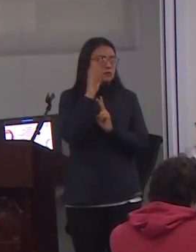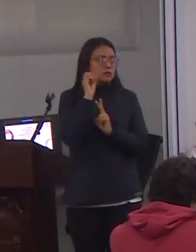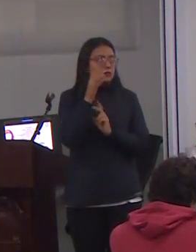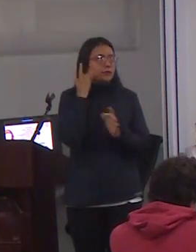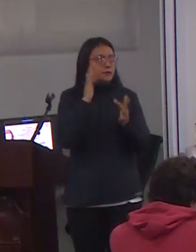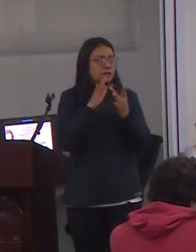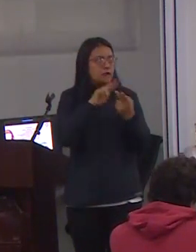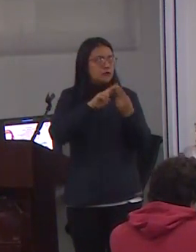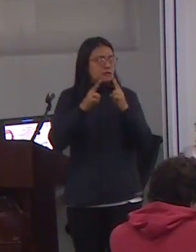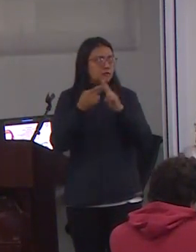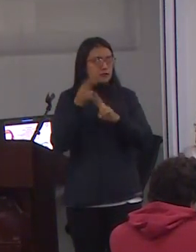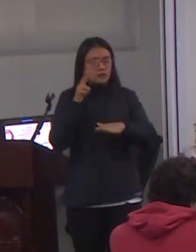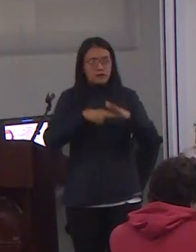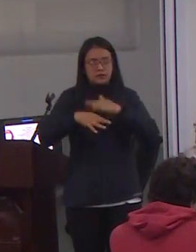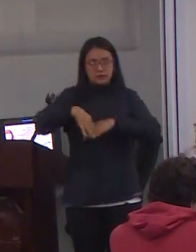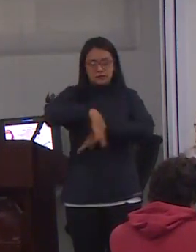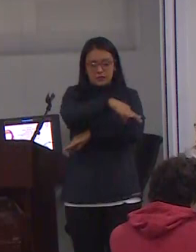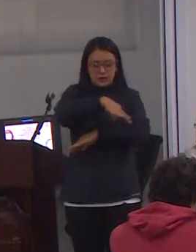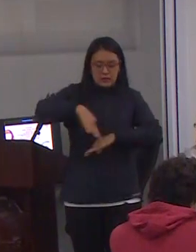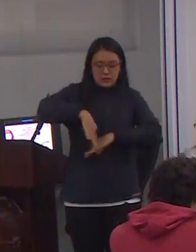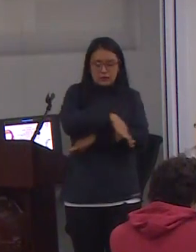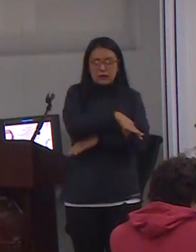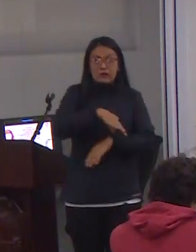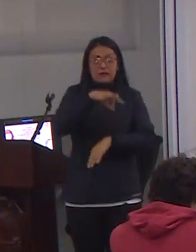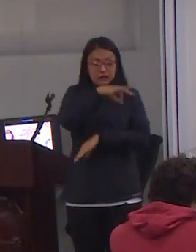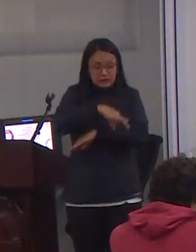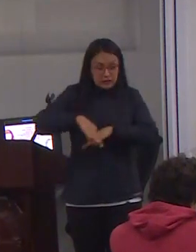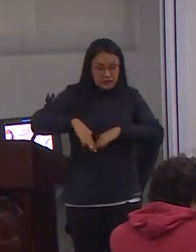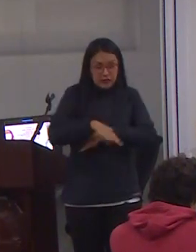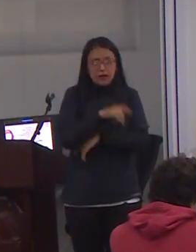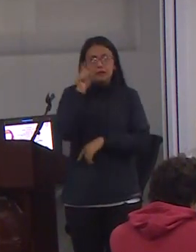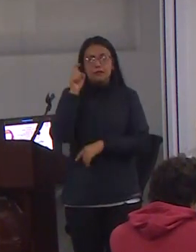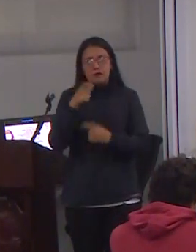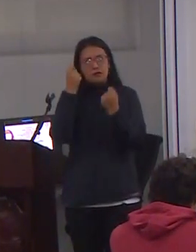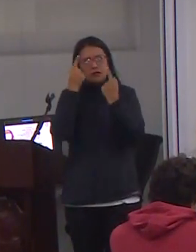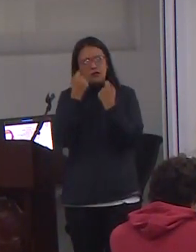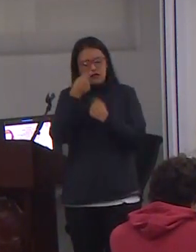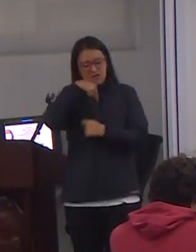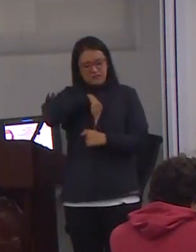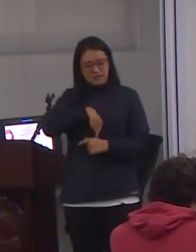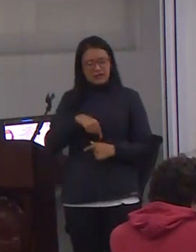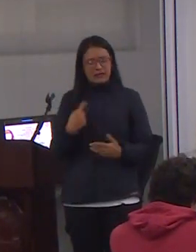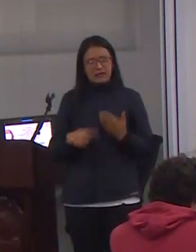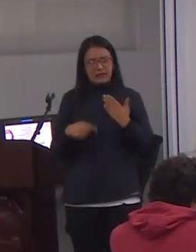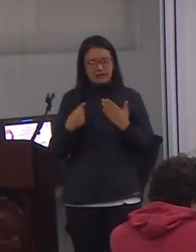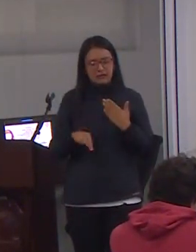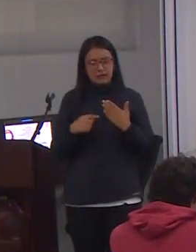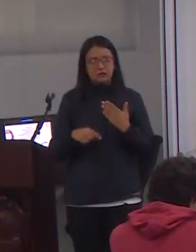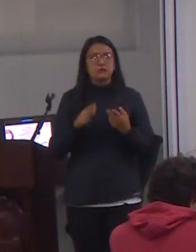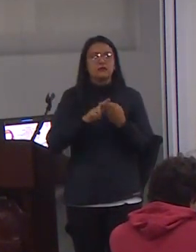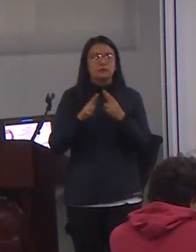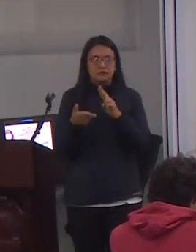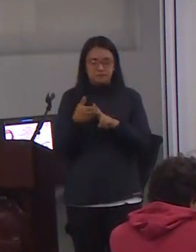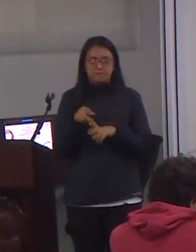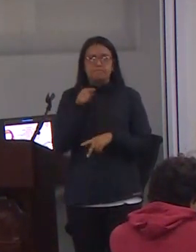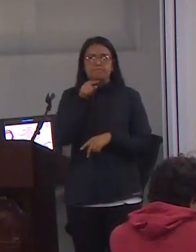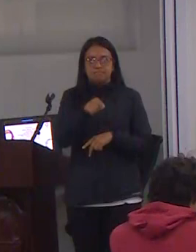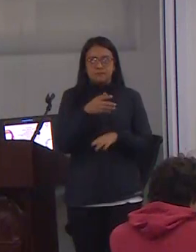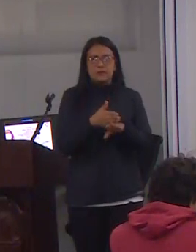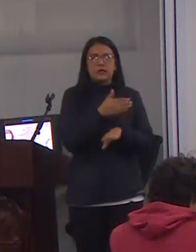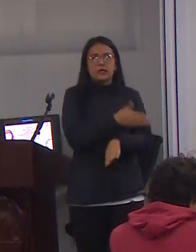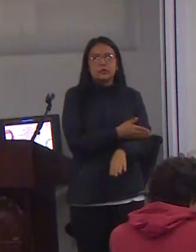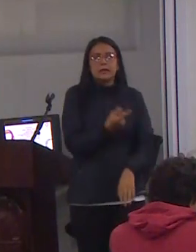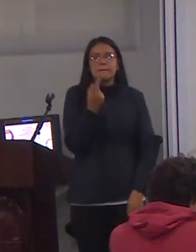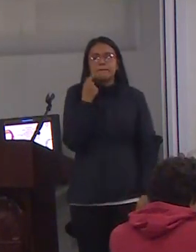arquitecto pero para poder diseñar hay que entender también lo que tenemos adentro y esto esta que dice